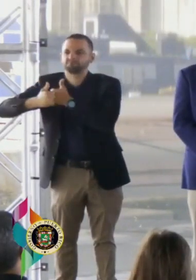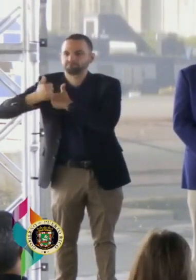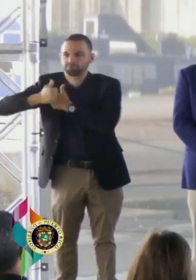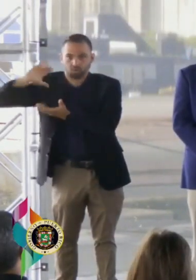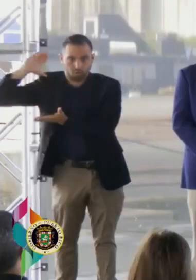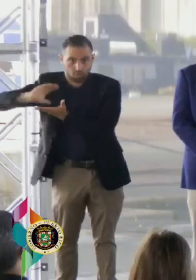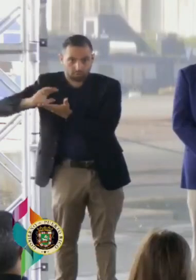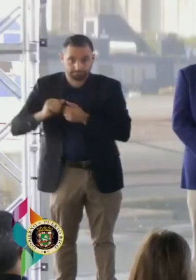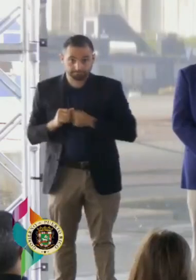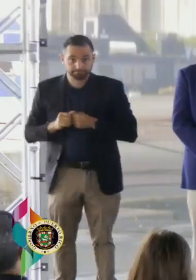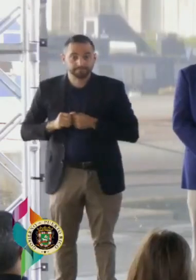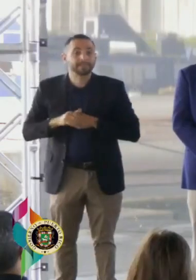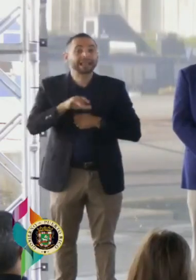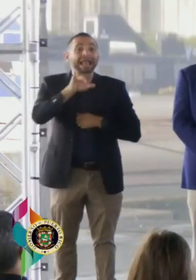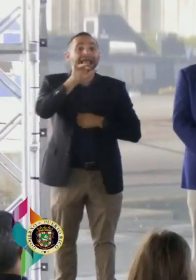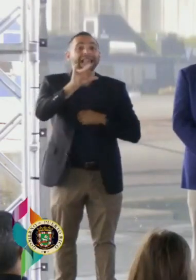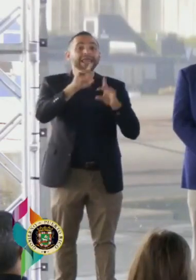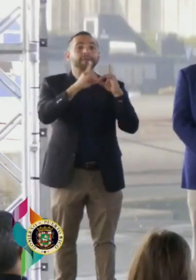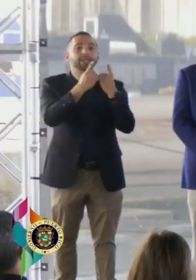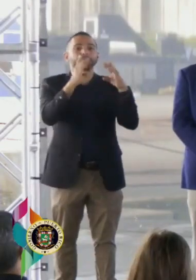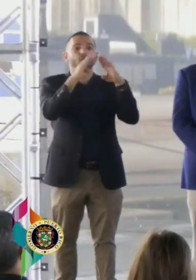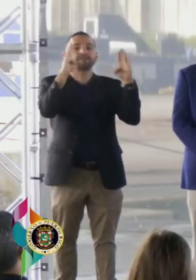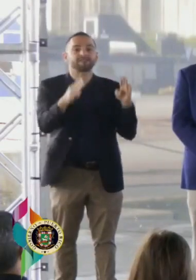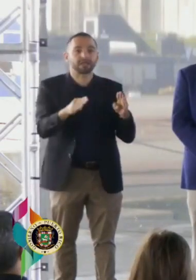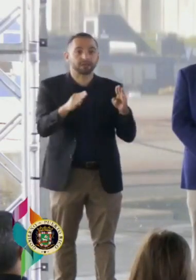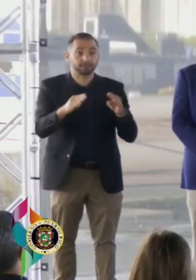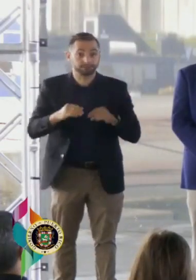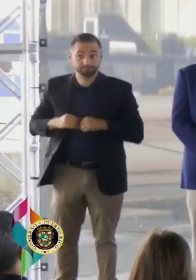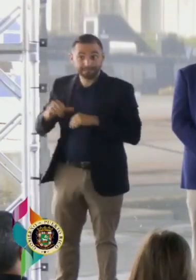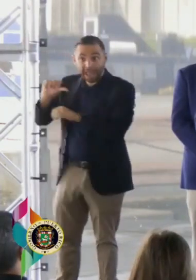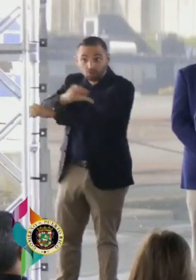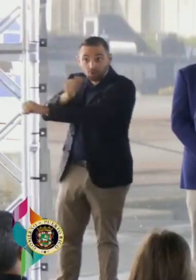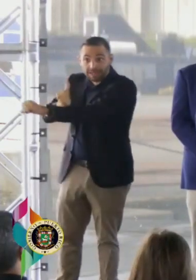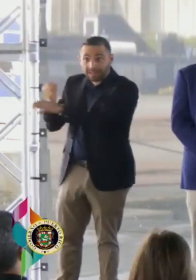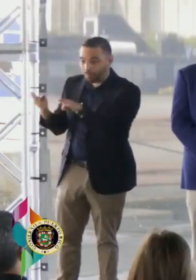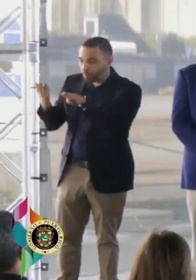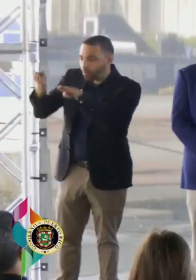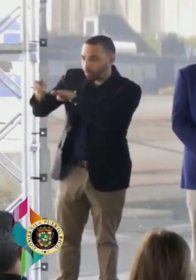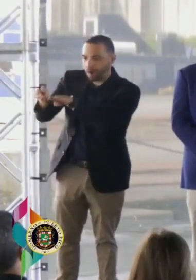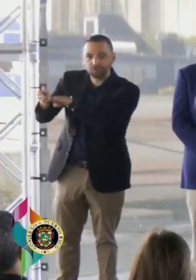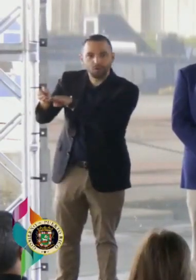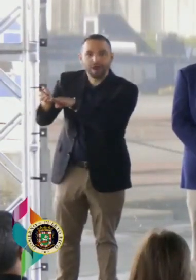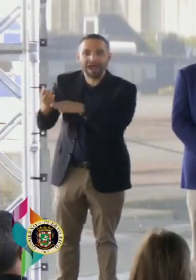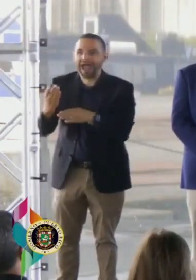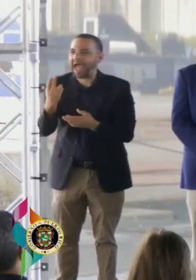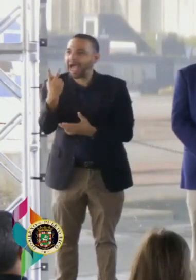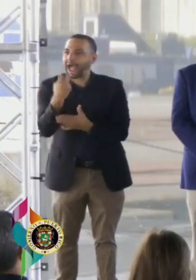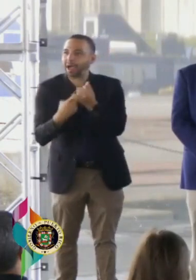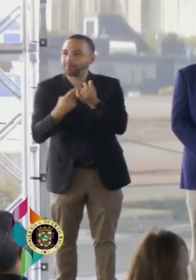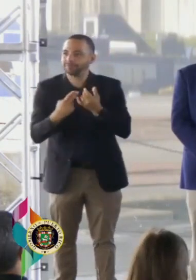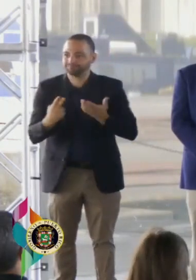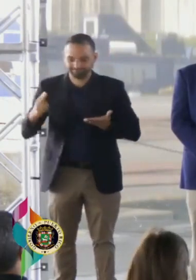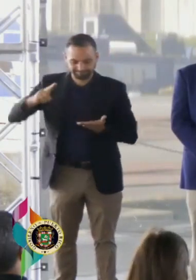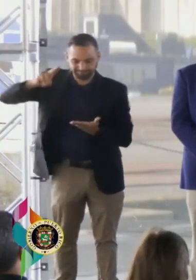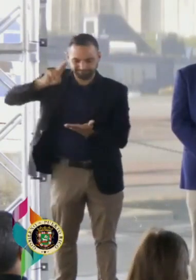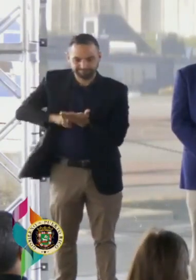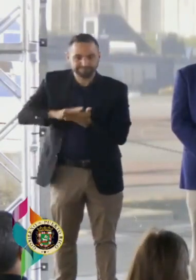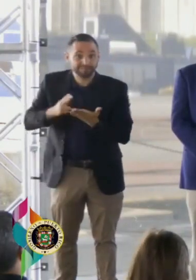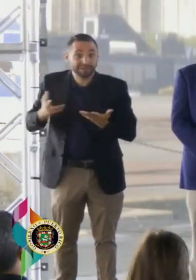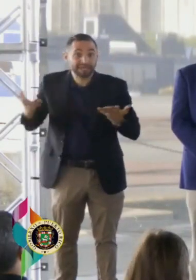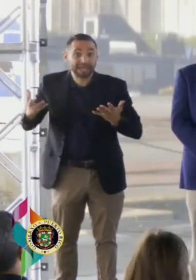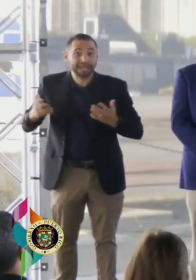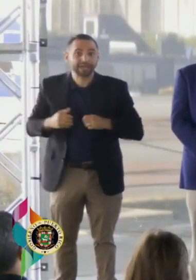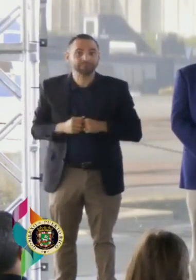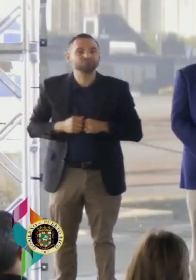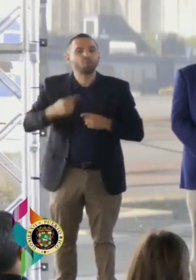pl anunciarles que el departamento de la vivienda y la autoridad de puertos est estará firmando en el día de hoy aquí